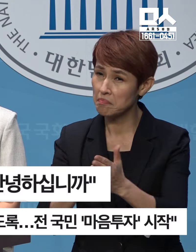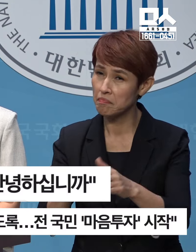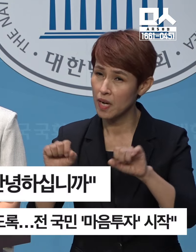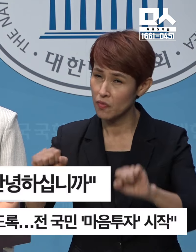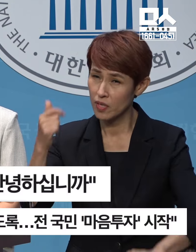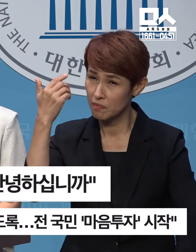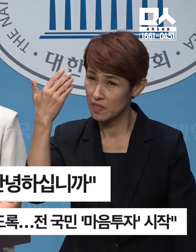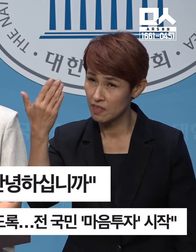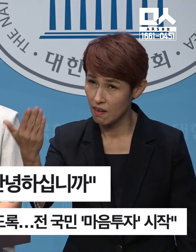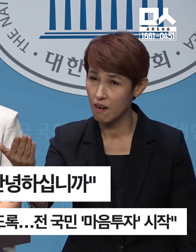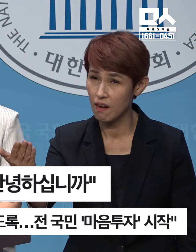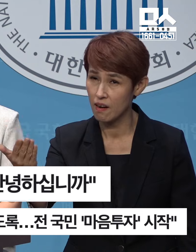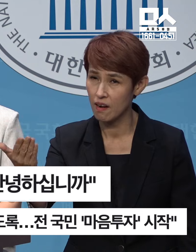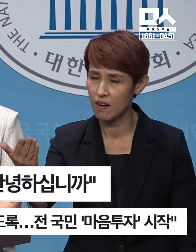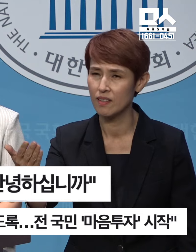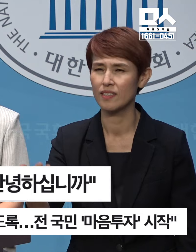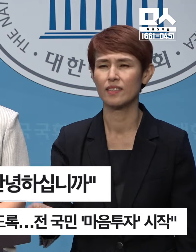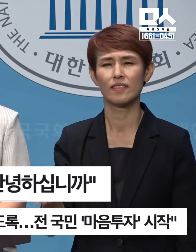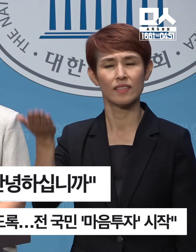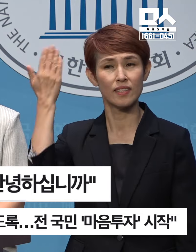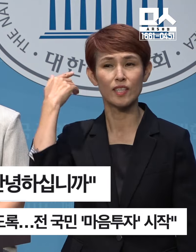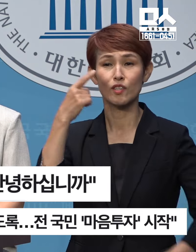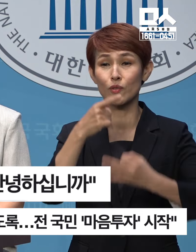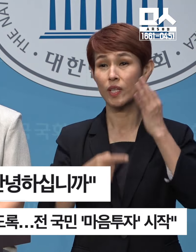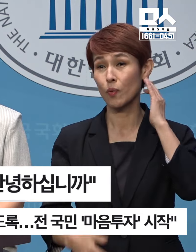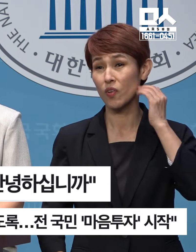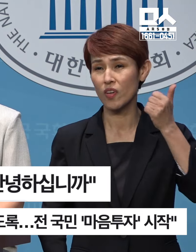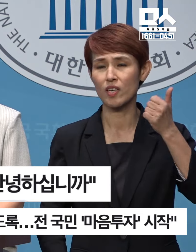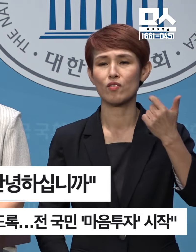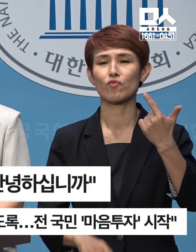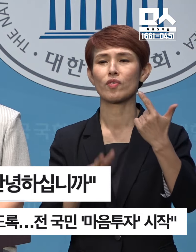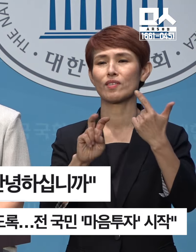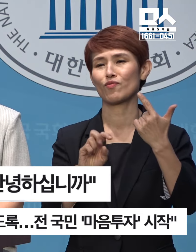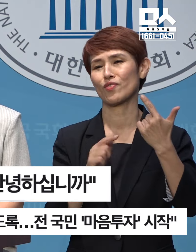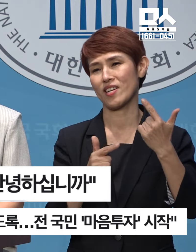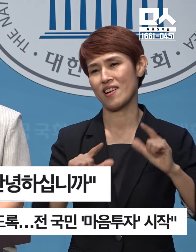안녕하십니까? 윤석열 대통령이 지난 6월 26일